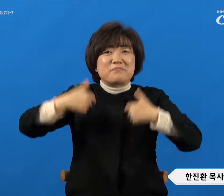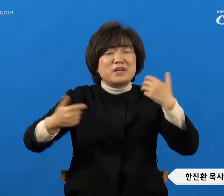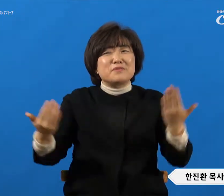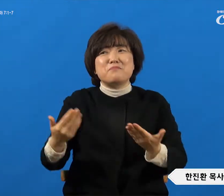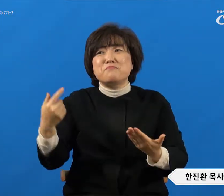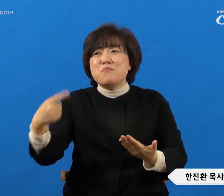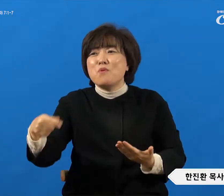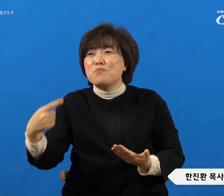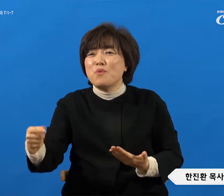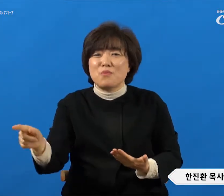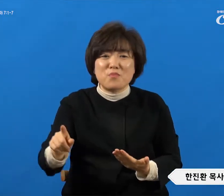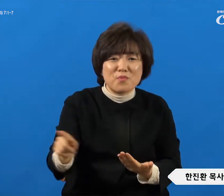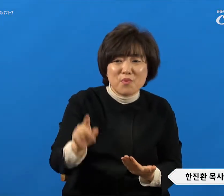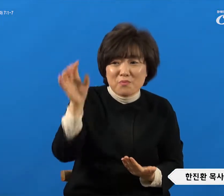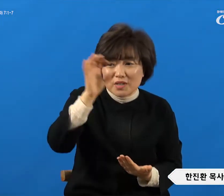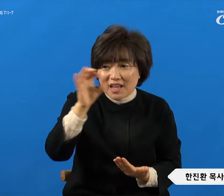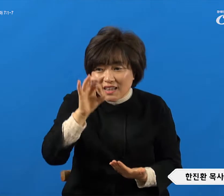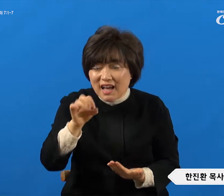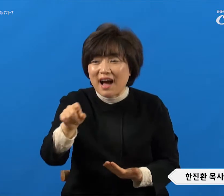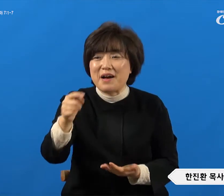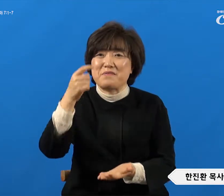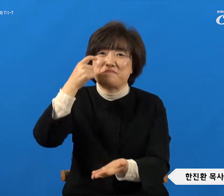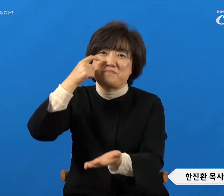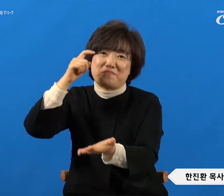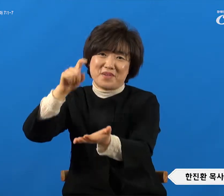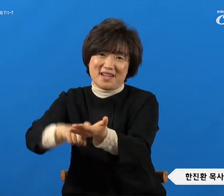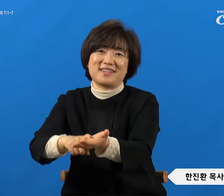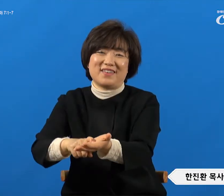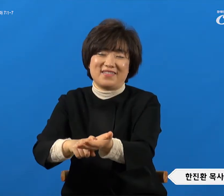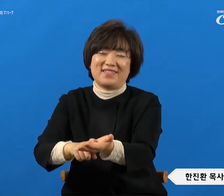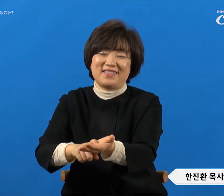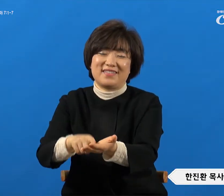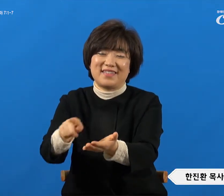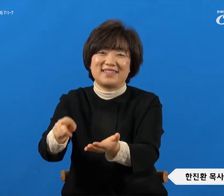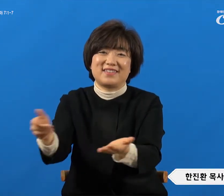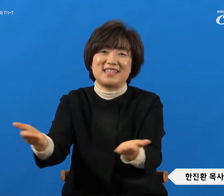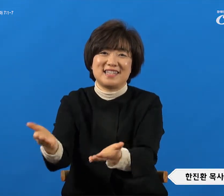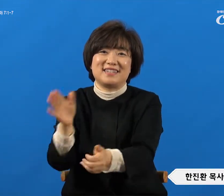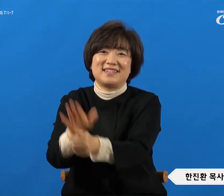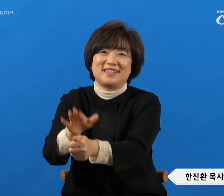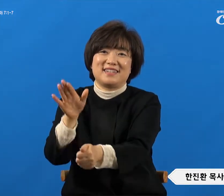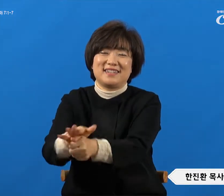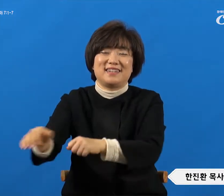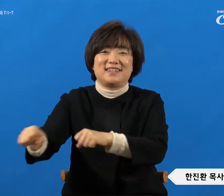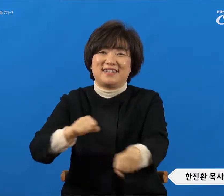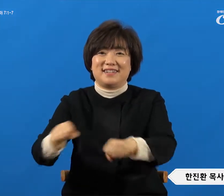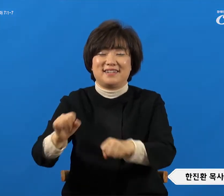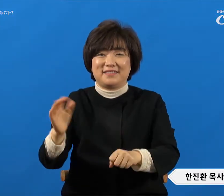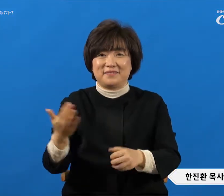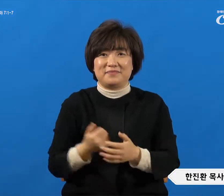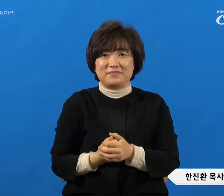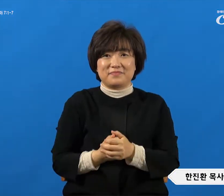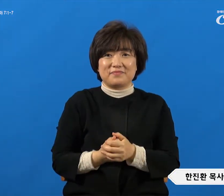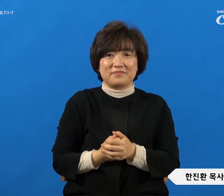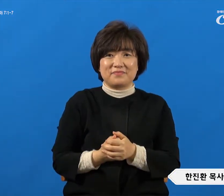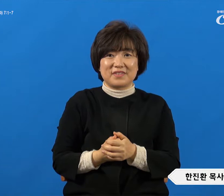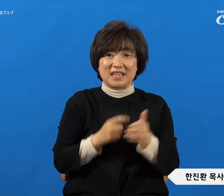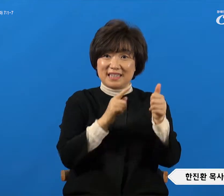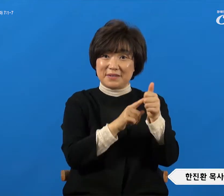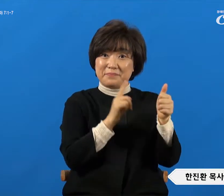뭘까 찾아 나선 것이 바로 오늘 이 시점까지 이르게 되었다는 것입니다. 그분 하는